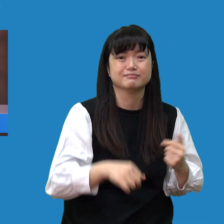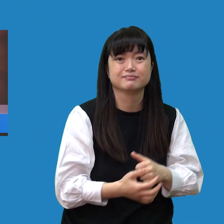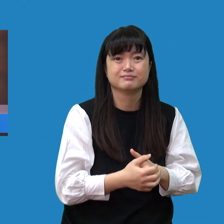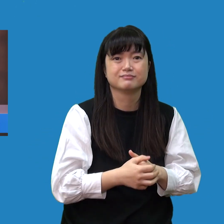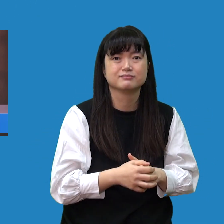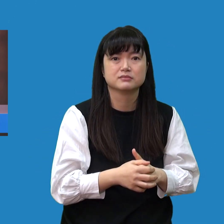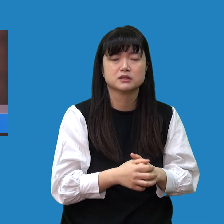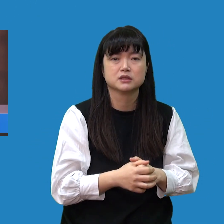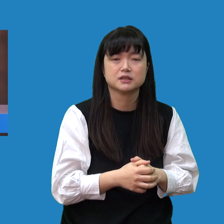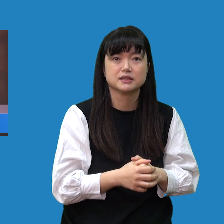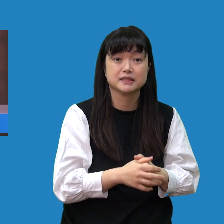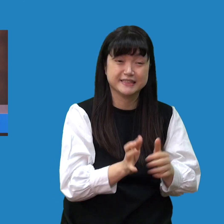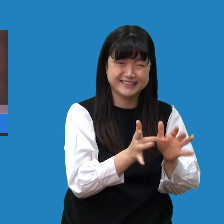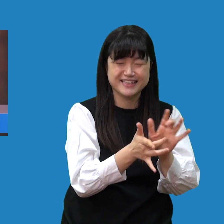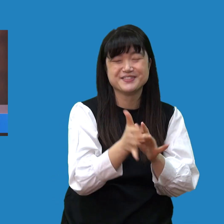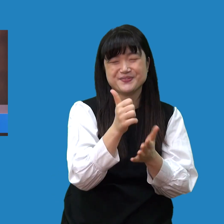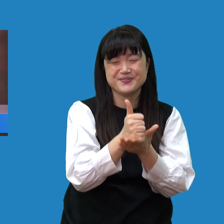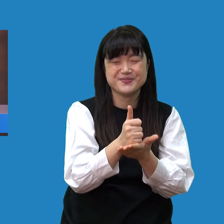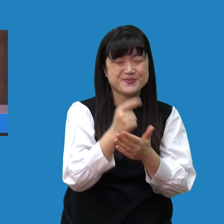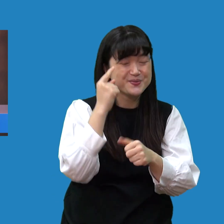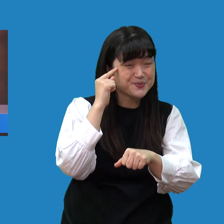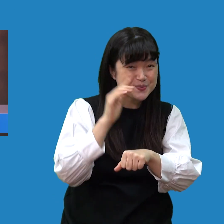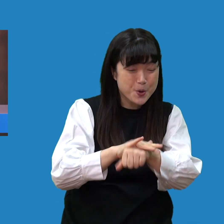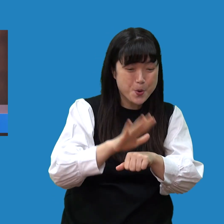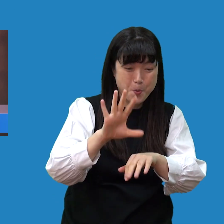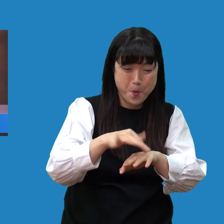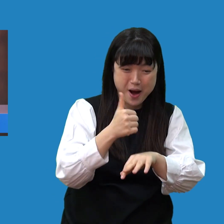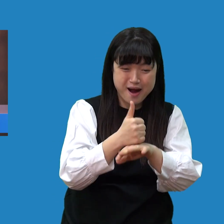못하였느니라. 예수님도 솔로몬의